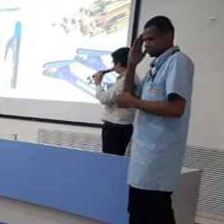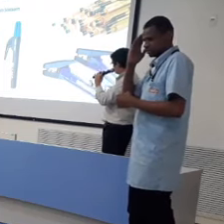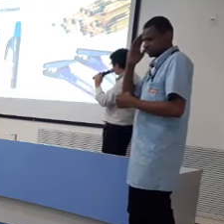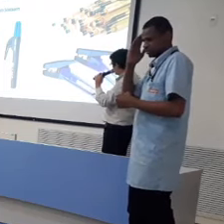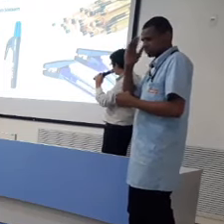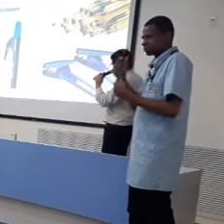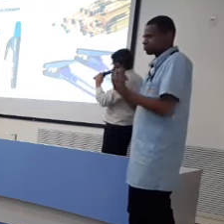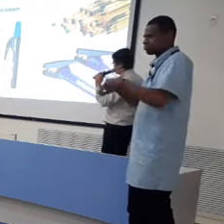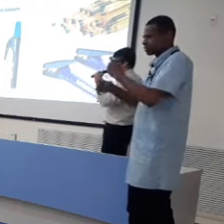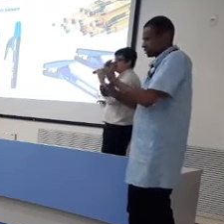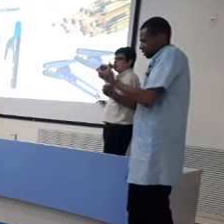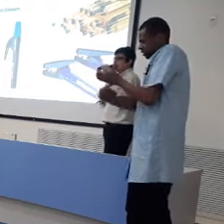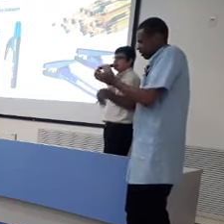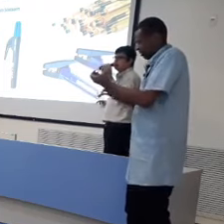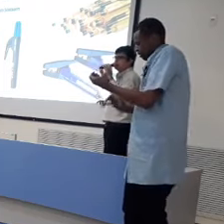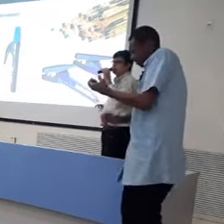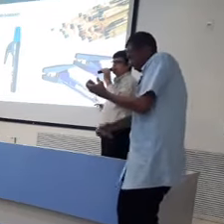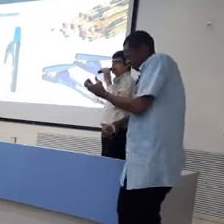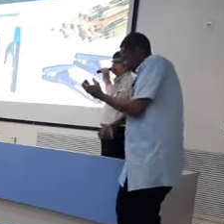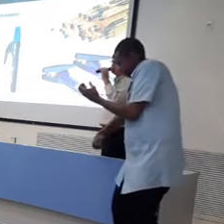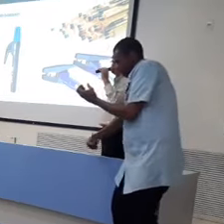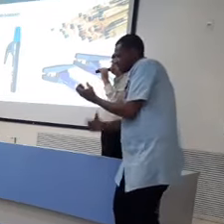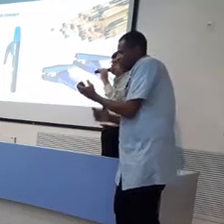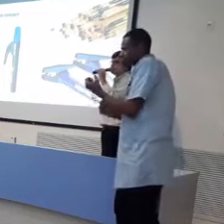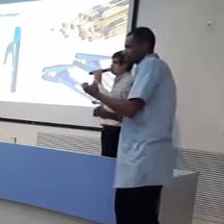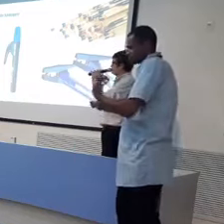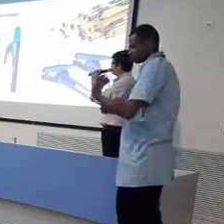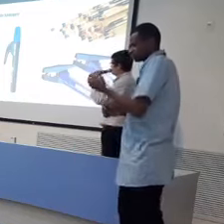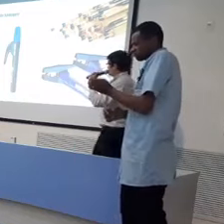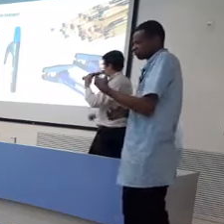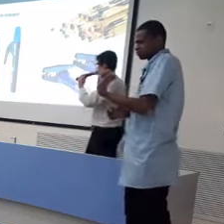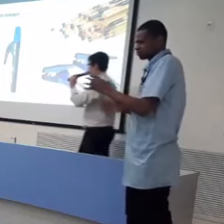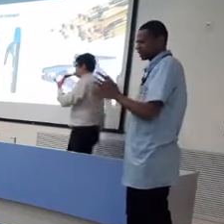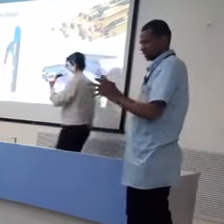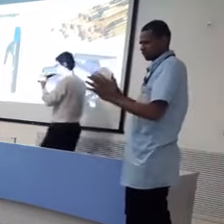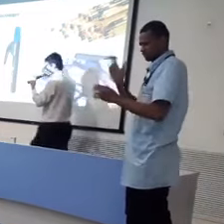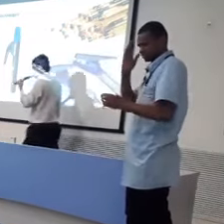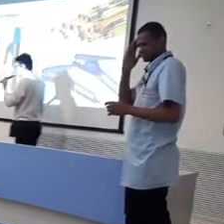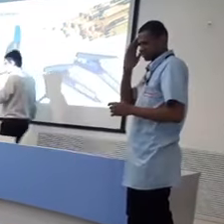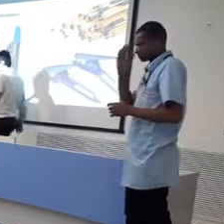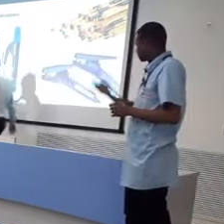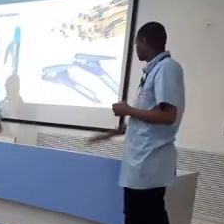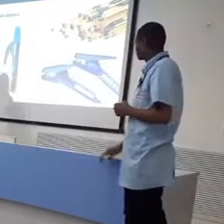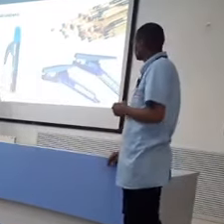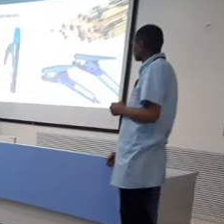você faz um movimento, esse cabo aqui ele é livre, então ele gira. Bom?